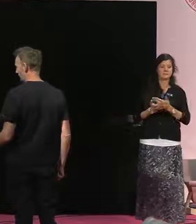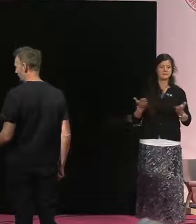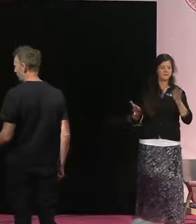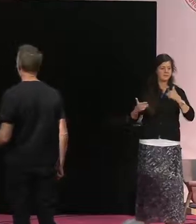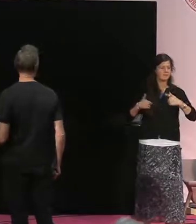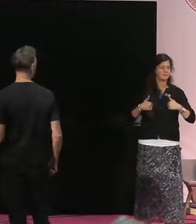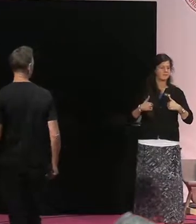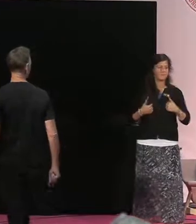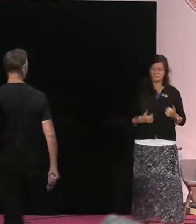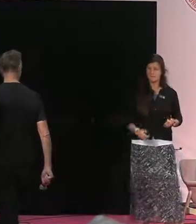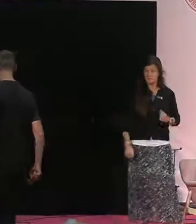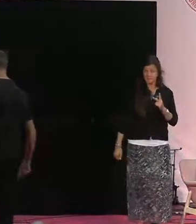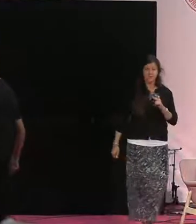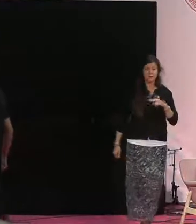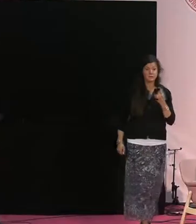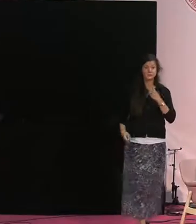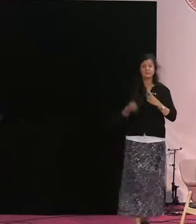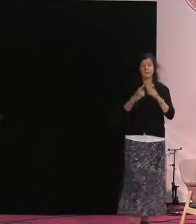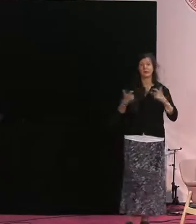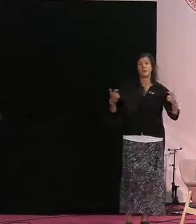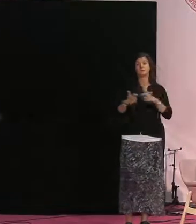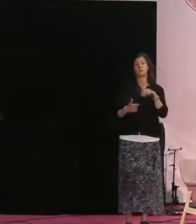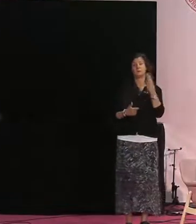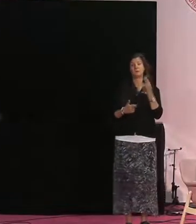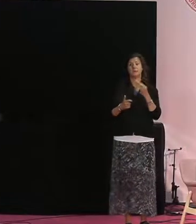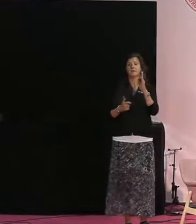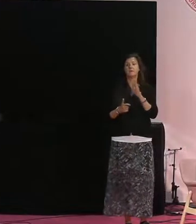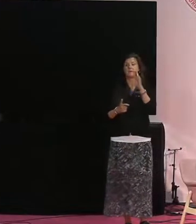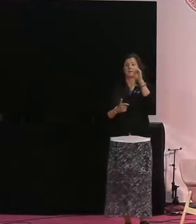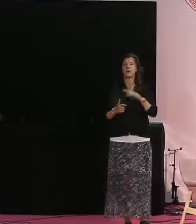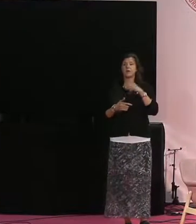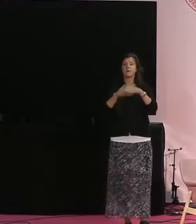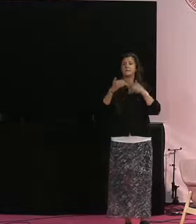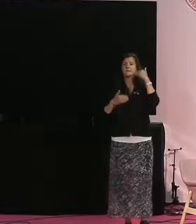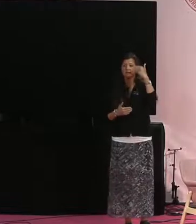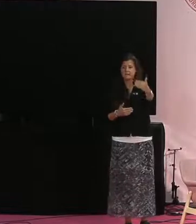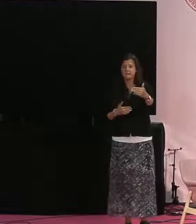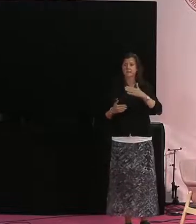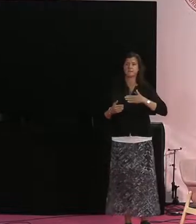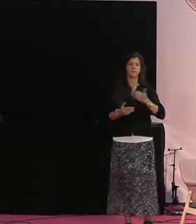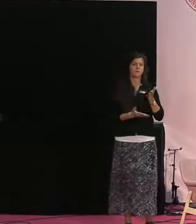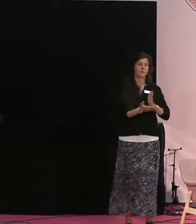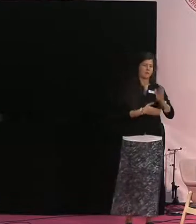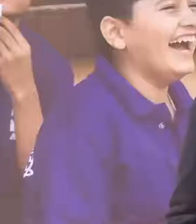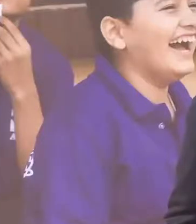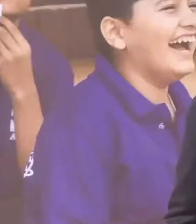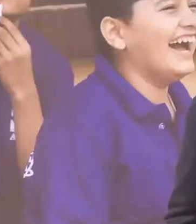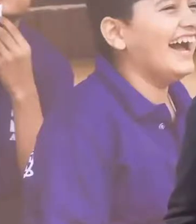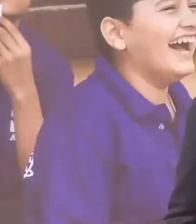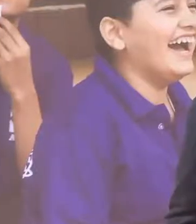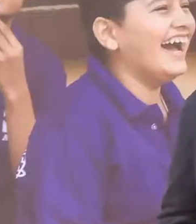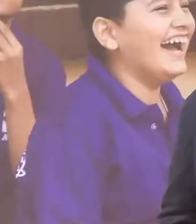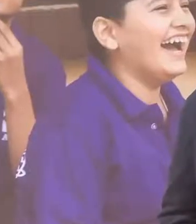presenterade så kommer nu ett seminarium som Friday for Future och My Rights har, mest